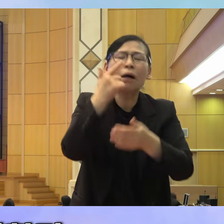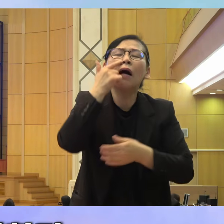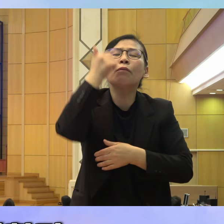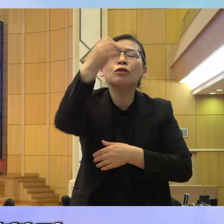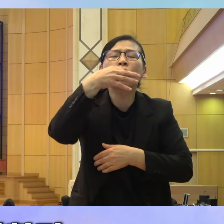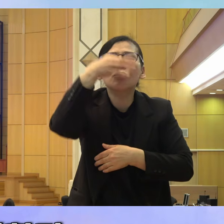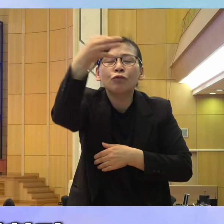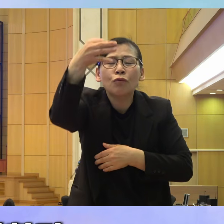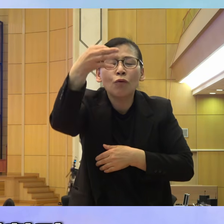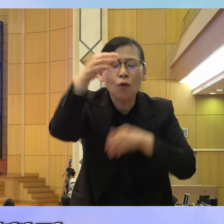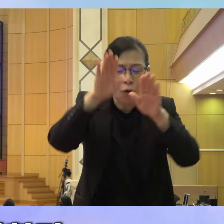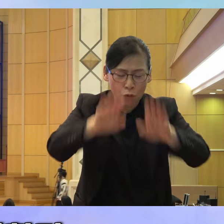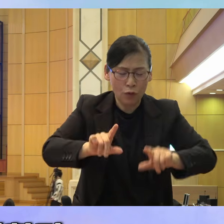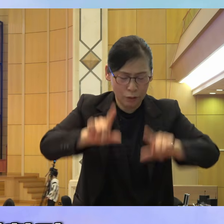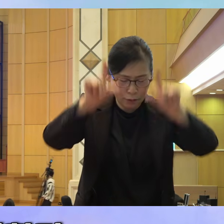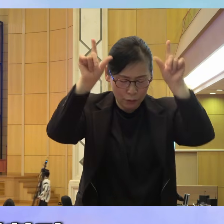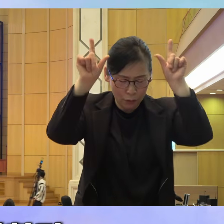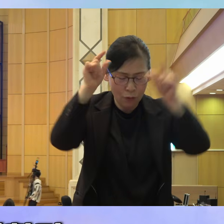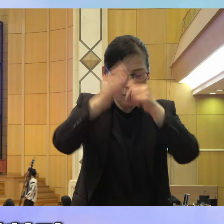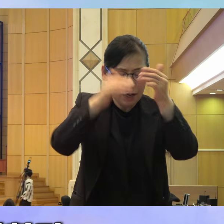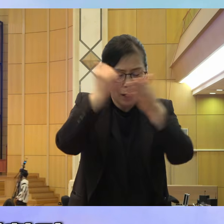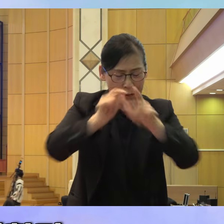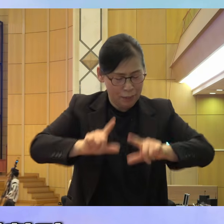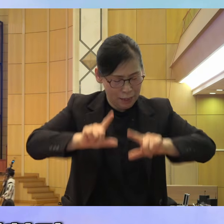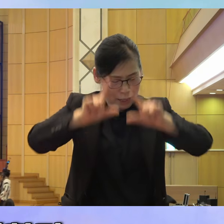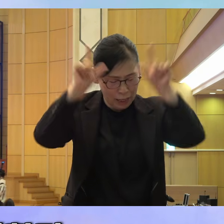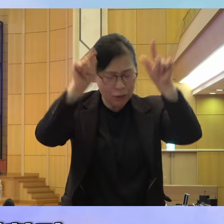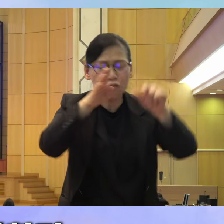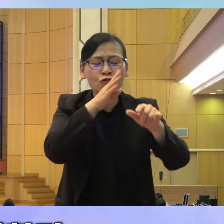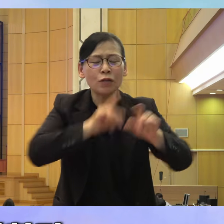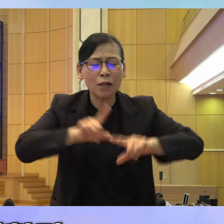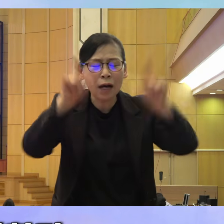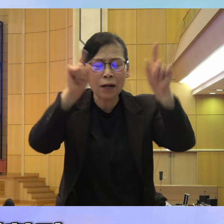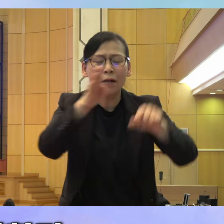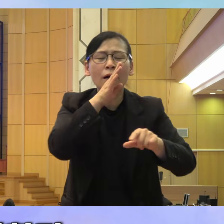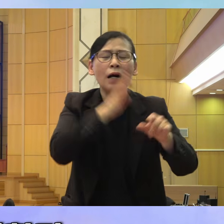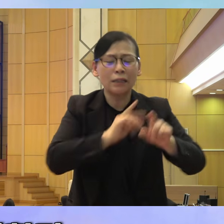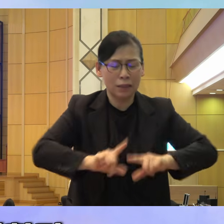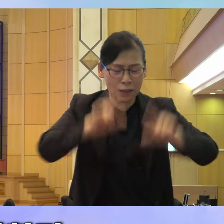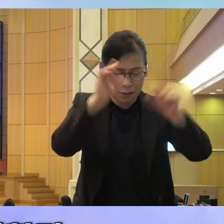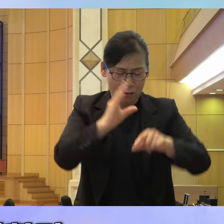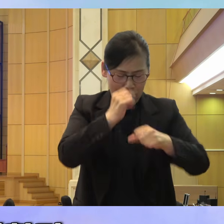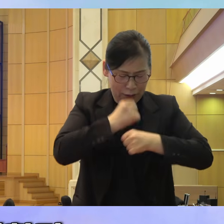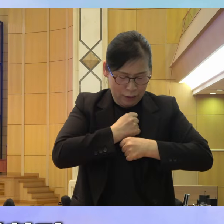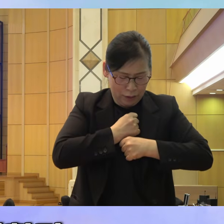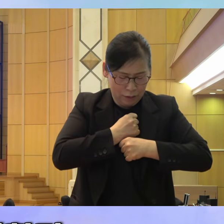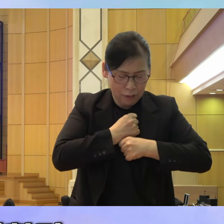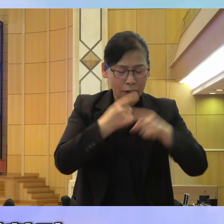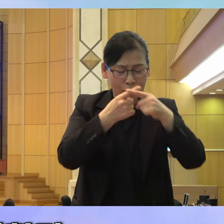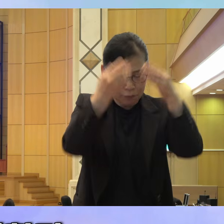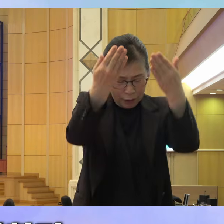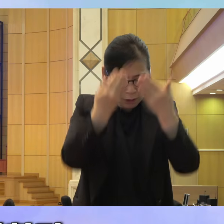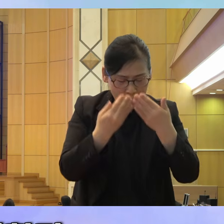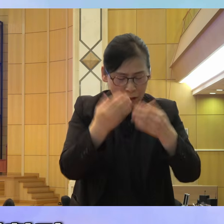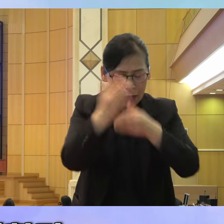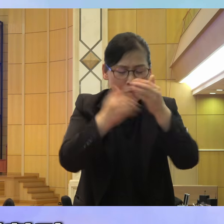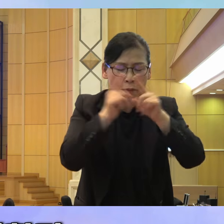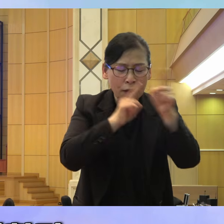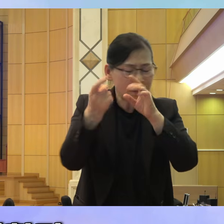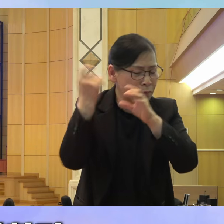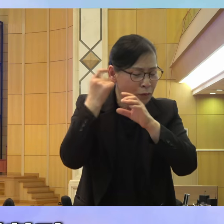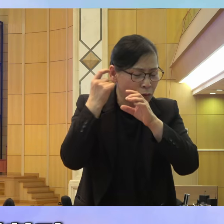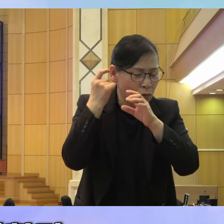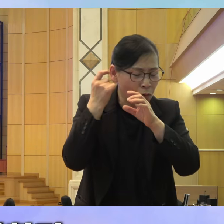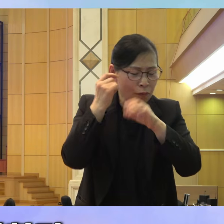아버지라 부르며 오늘도 하나님의 날 주일날 안식일 거룩한 전에 나와서 주님